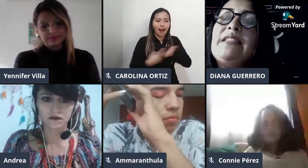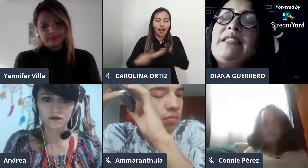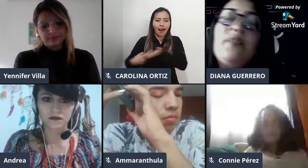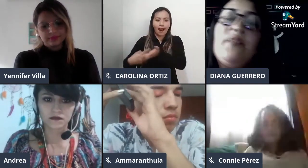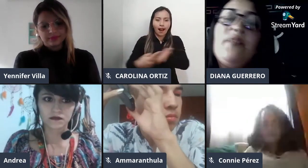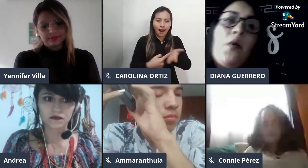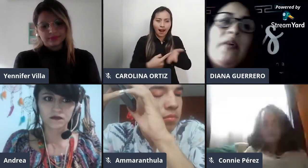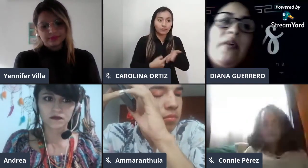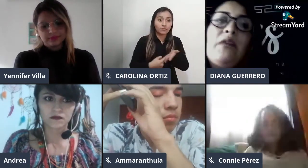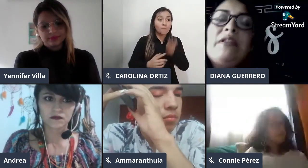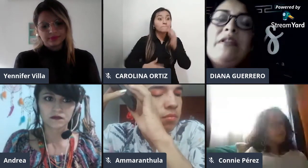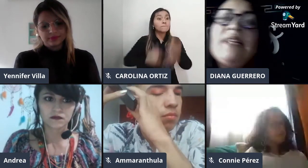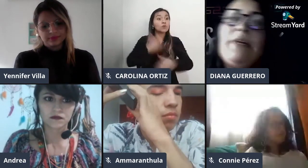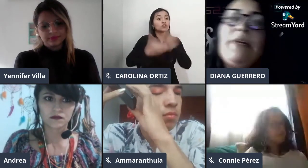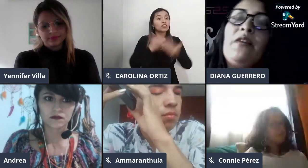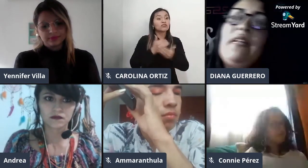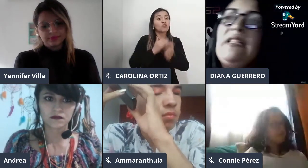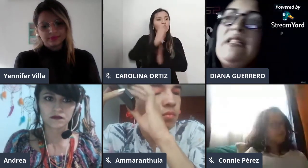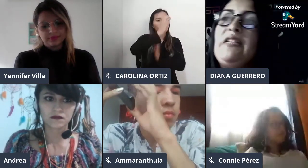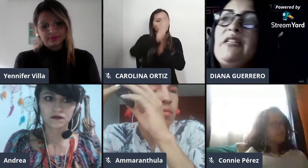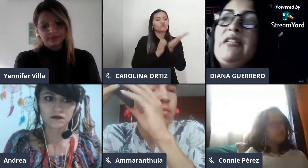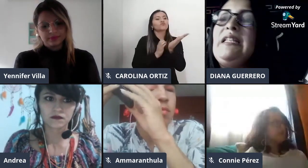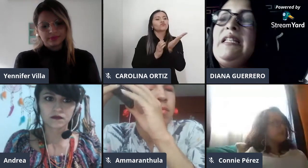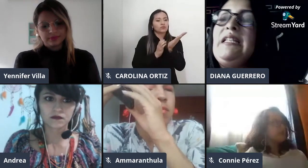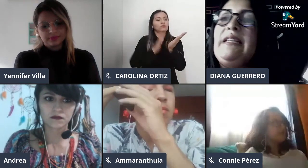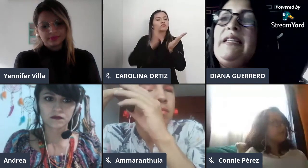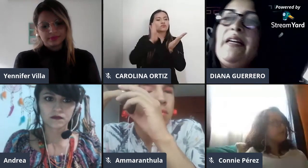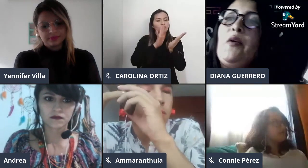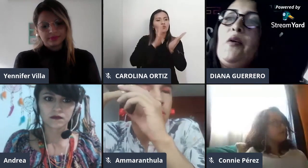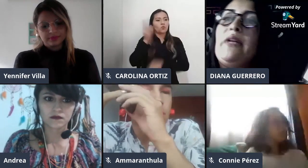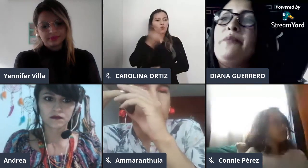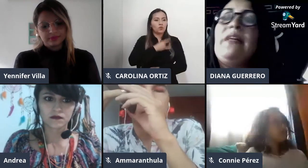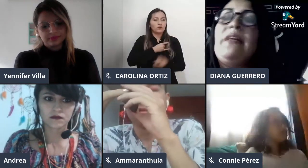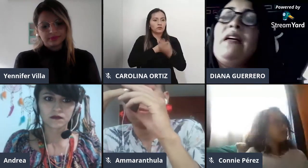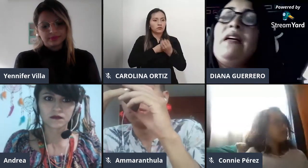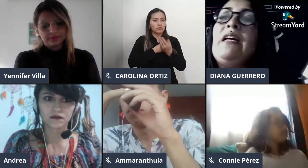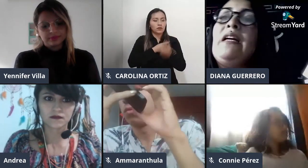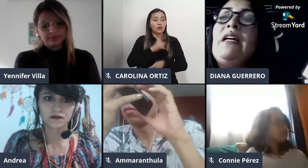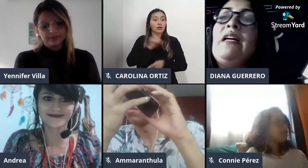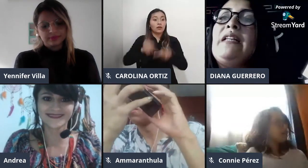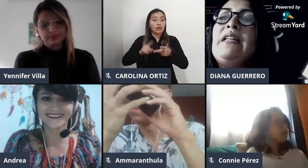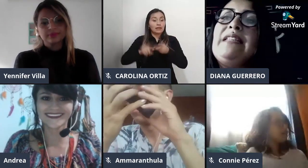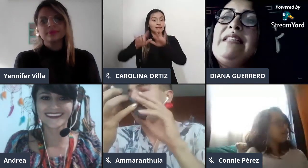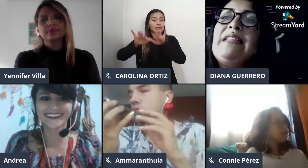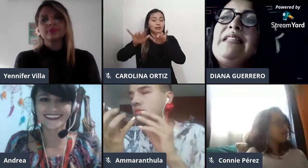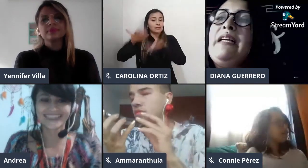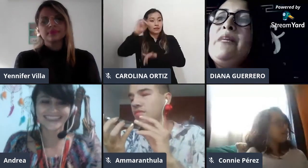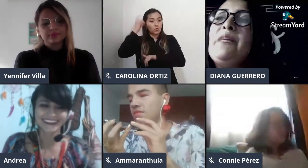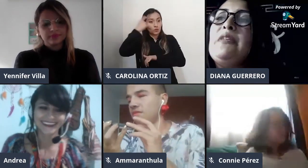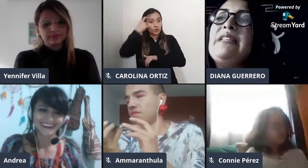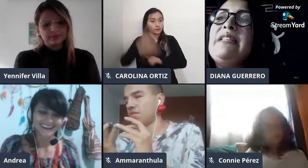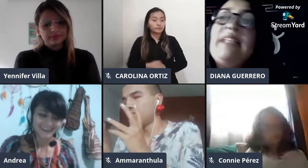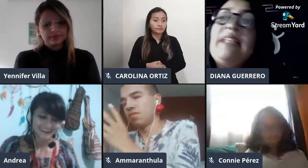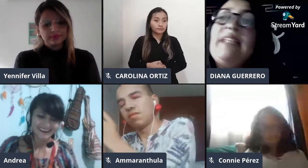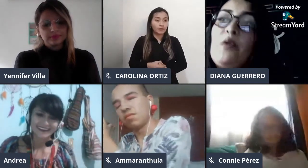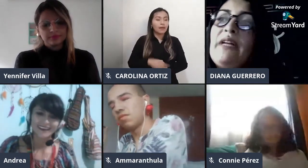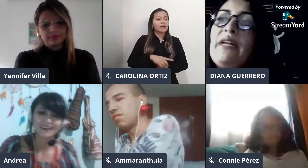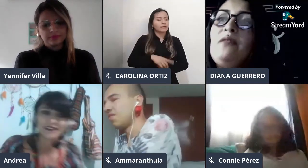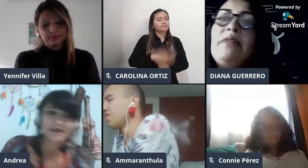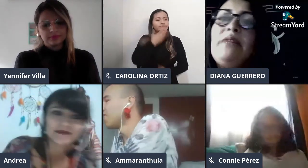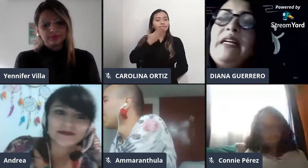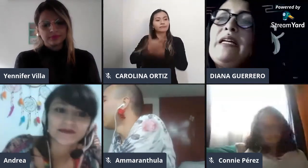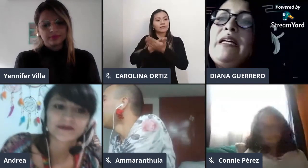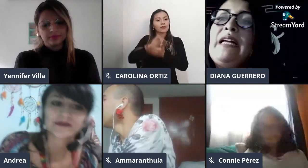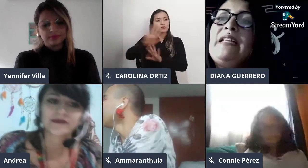será certificado por la Universidad Pedagógica Nacional y Secretaría de Gobierno. También agradecer al equipo de Secretaría de